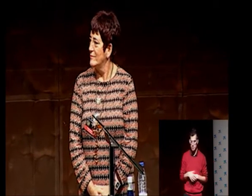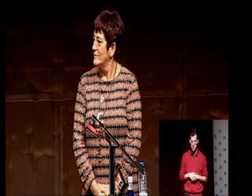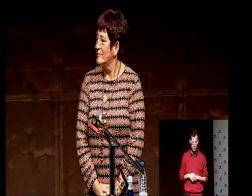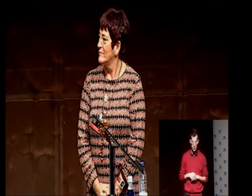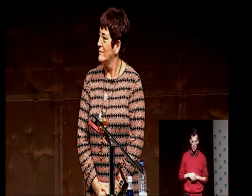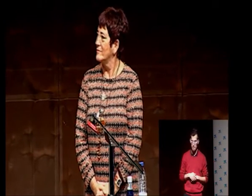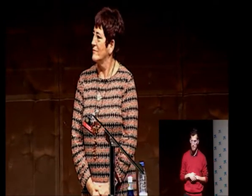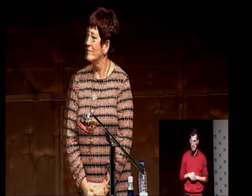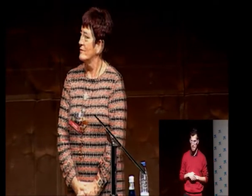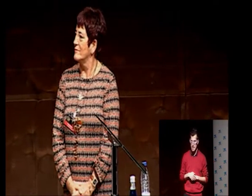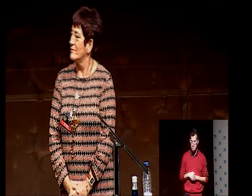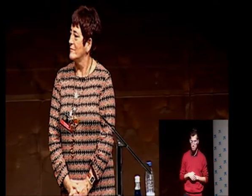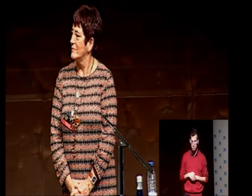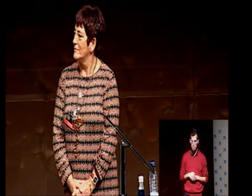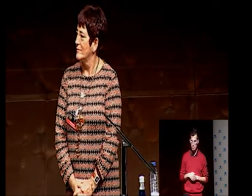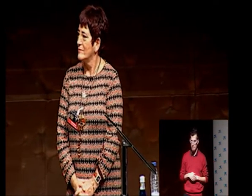o